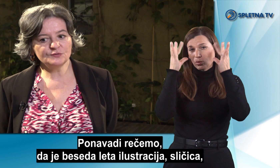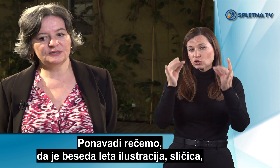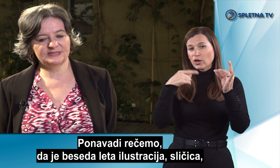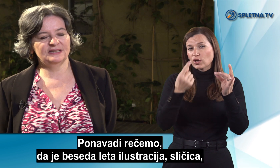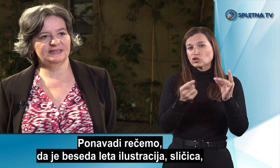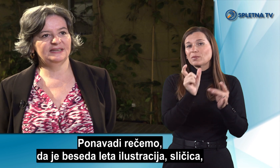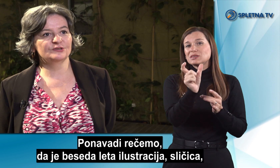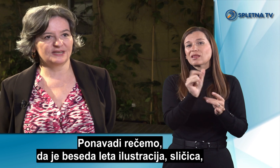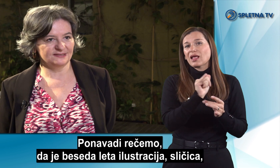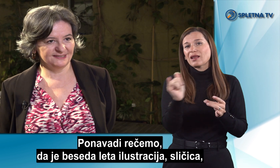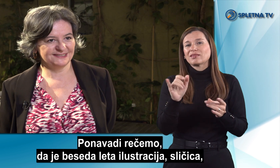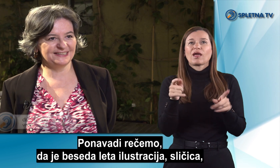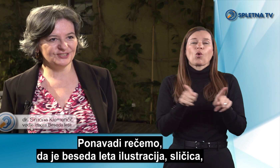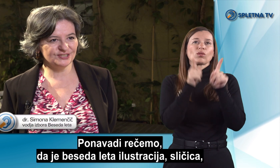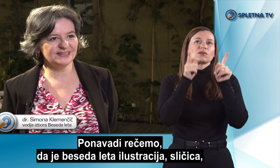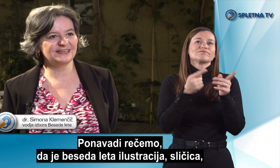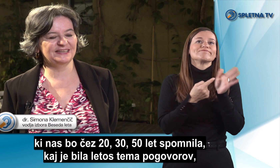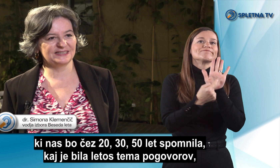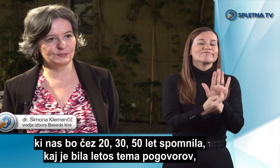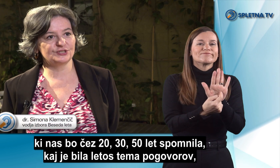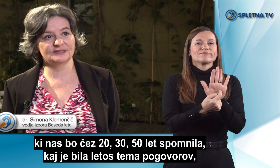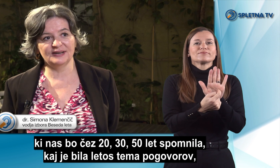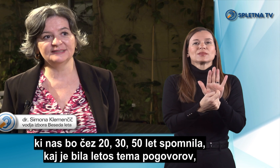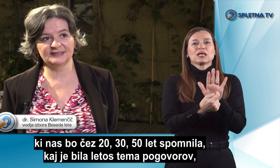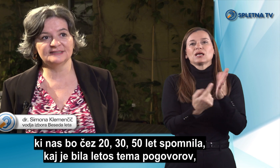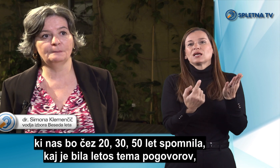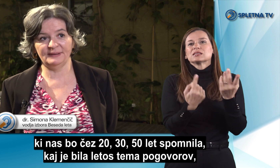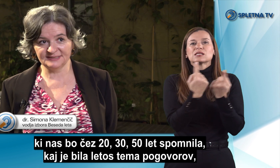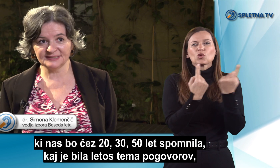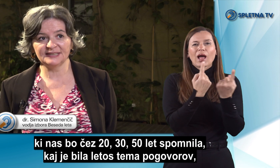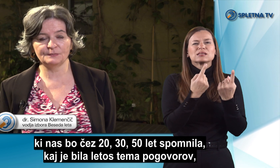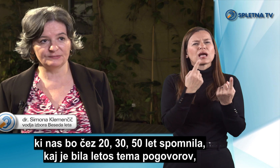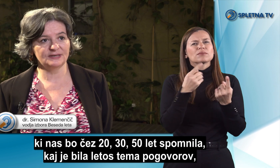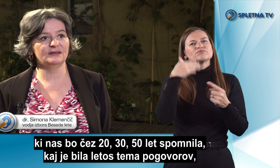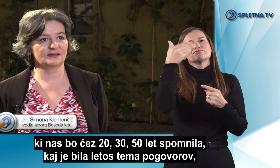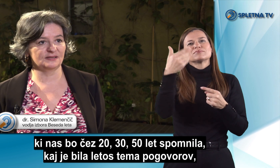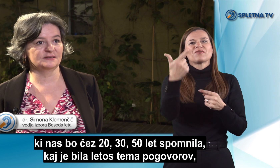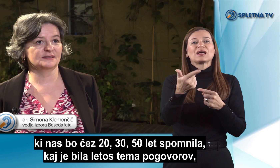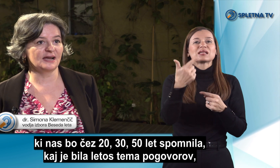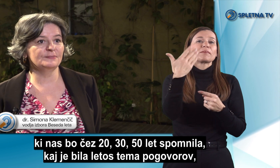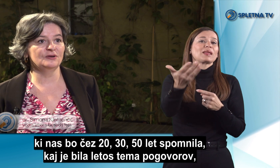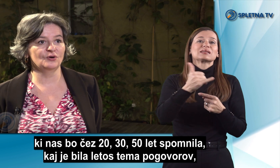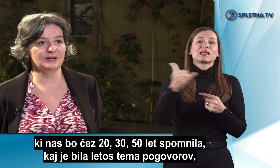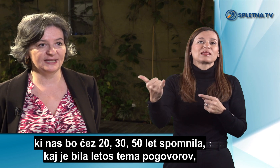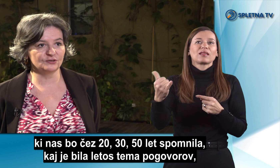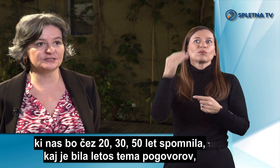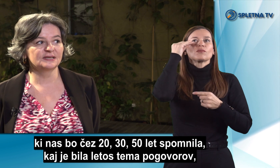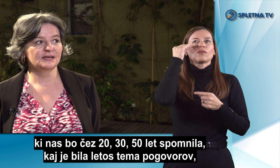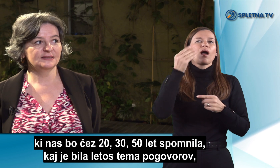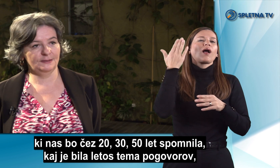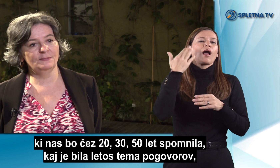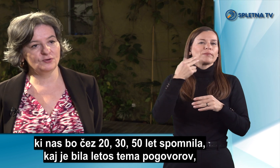Ponavadi rečemo, da je beseda leta ilustracija. Sličica, ki nas bo čez 20, 30, 50 let spomnila, na kaj je bilo